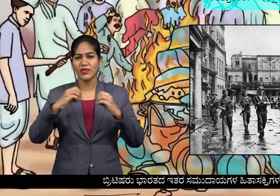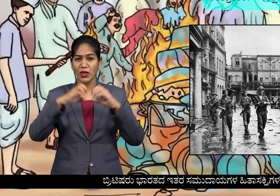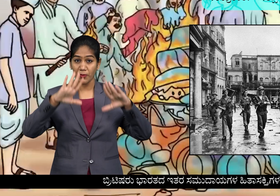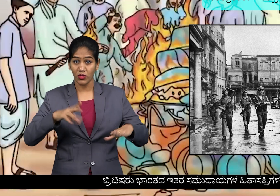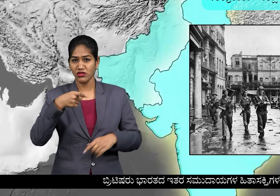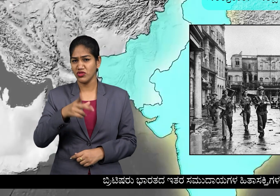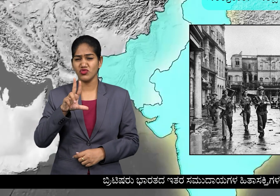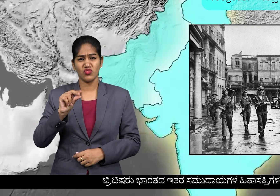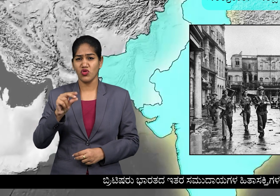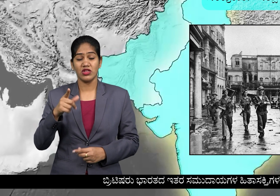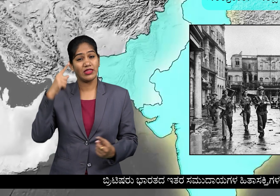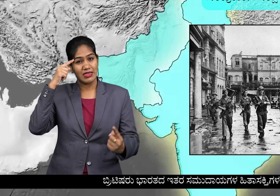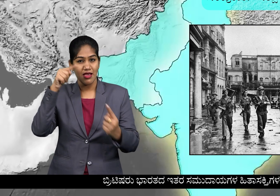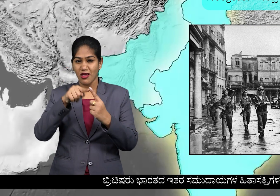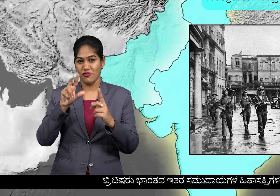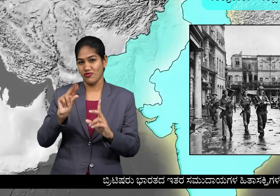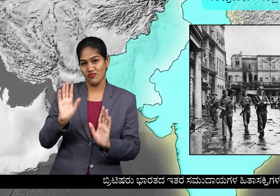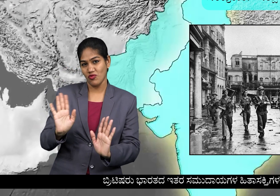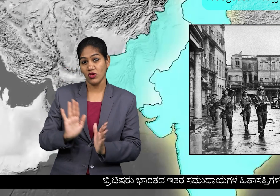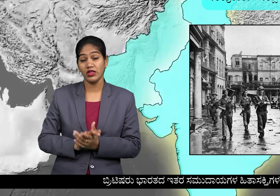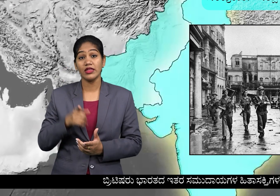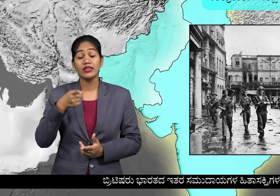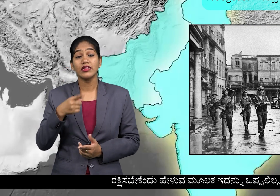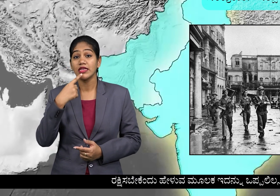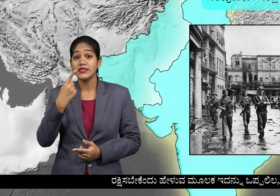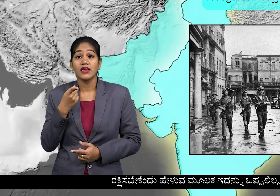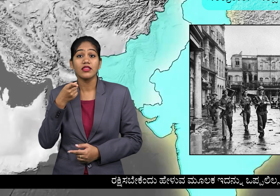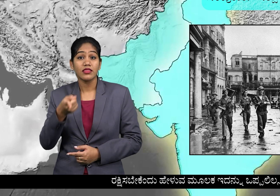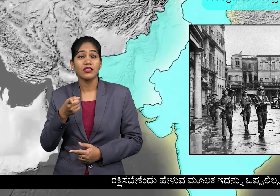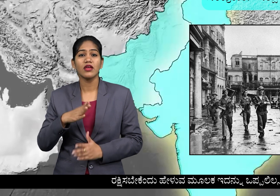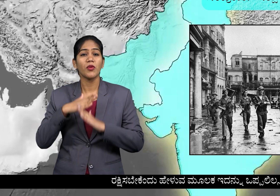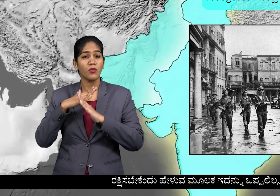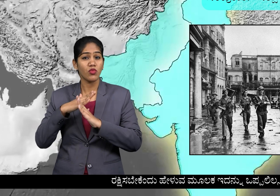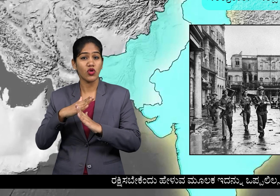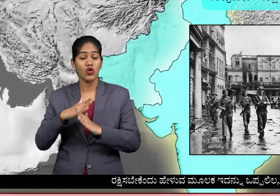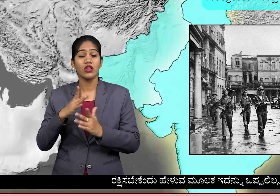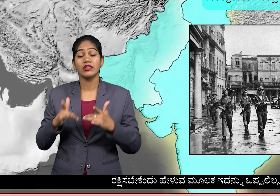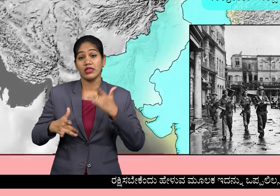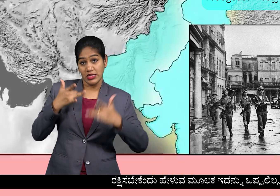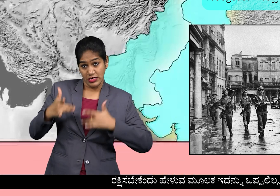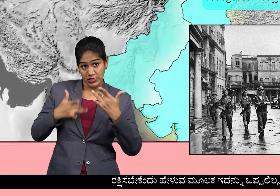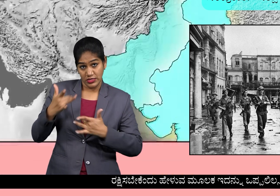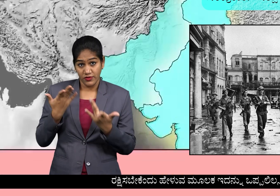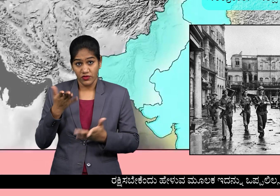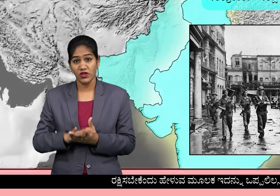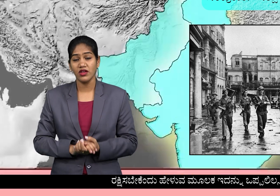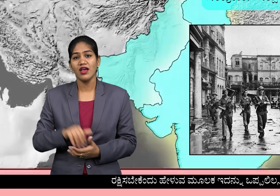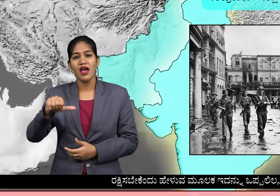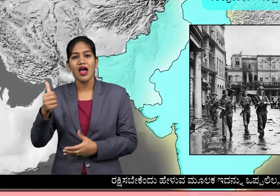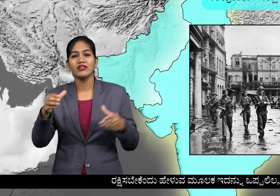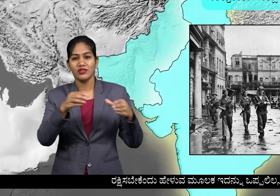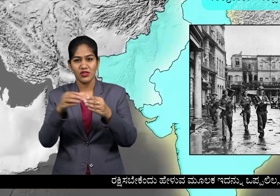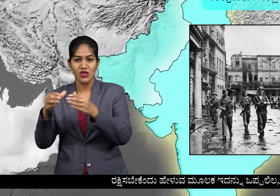ಬ್ರಿಟಿಷರು ಭಾರತದ ಇತರ ಸಮುದಾಯಗಳ ಹಿತಾಸಕ್ತಿಗಳನ್ನು ರಕ್ಷಿಸಬೇಕೆಂದು ಹೇಳುವ ಮೂಲಕ ಇದನ್ನು ಒಪ್ಪಲಿಲ್ಲ.